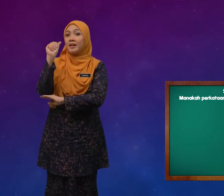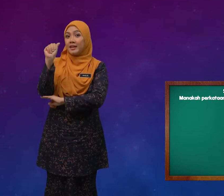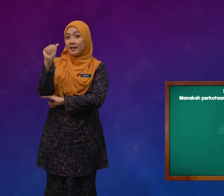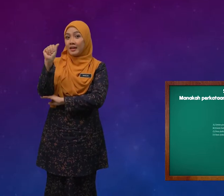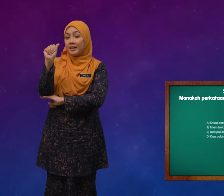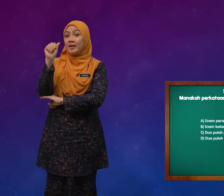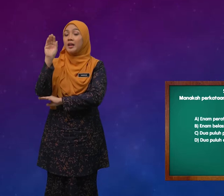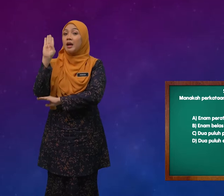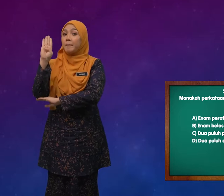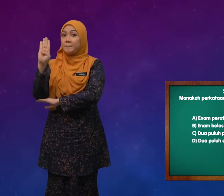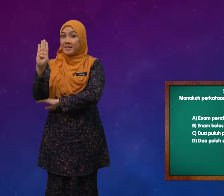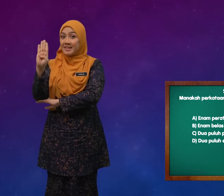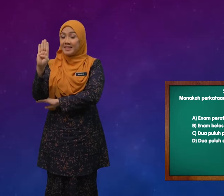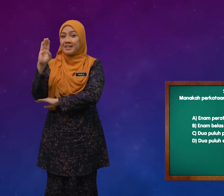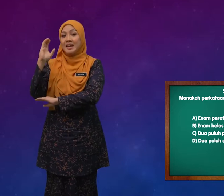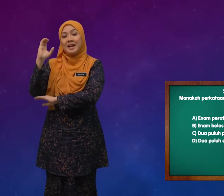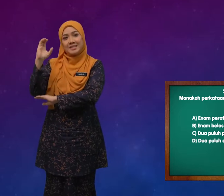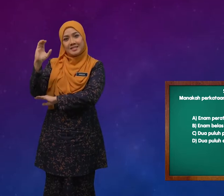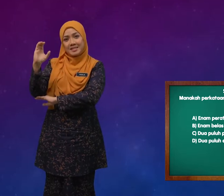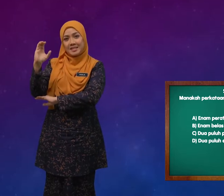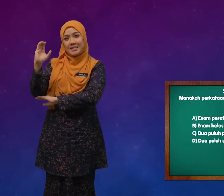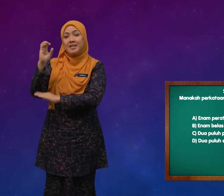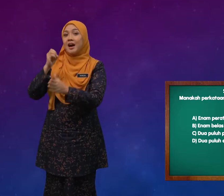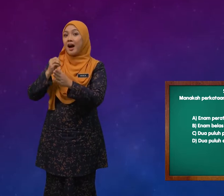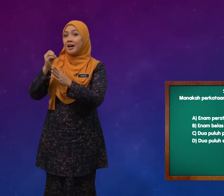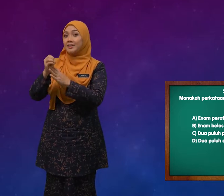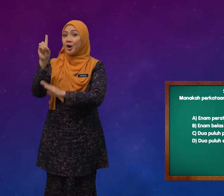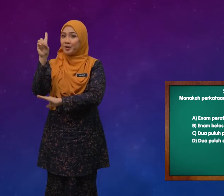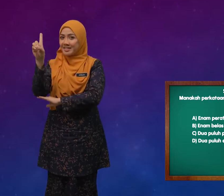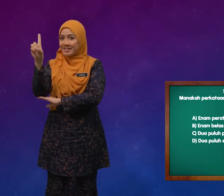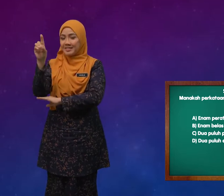A, B, C atau D?